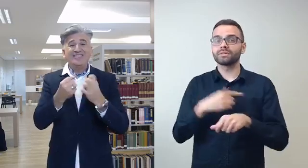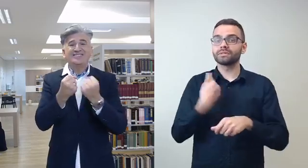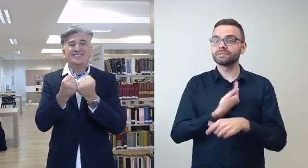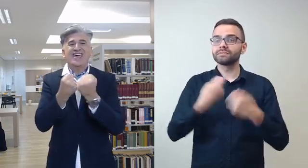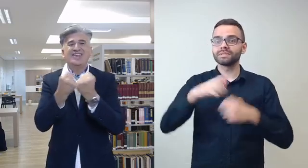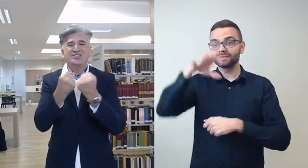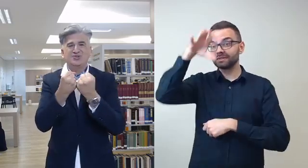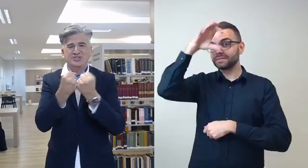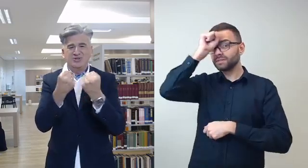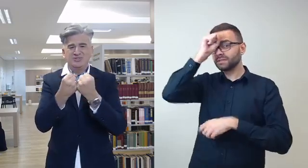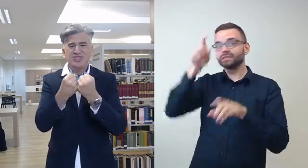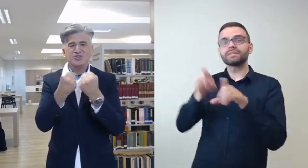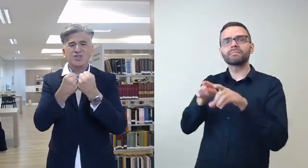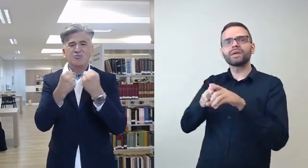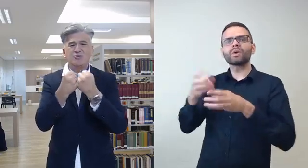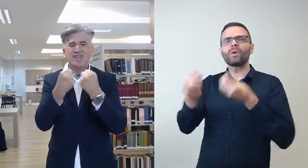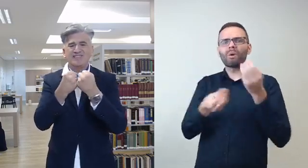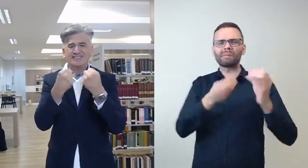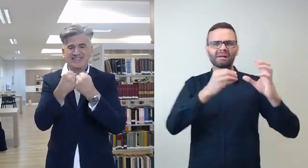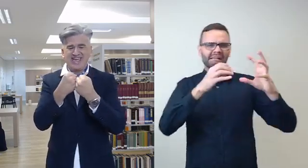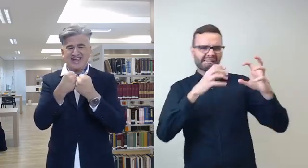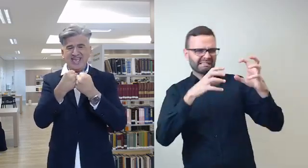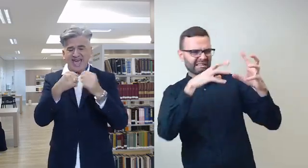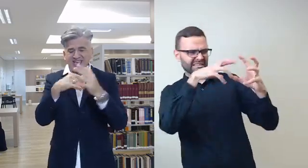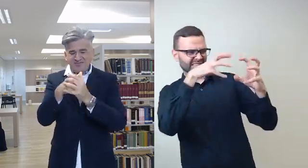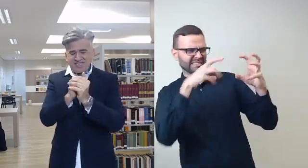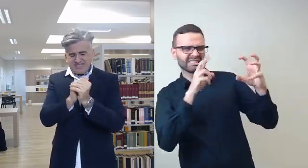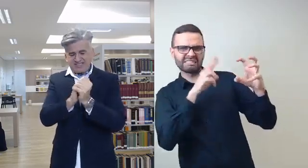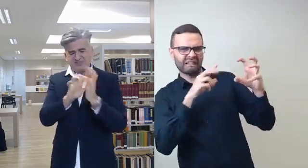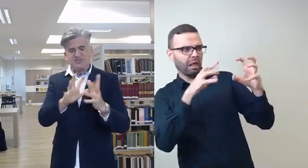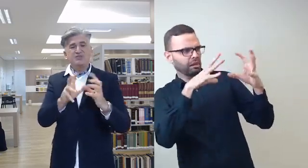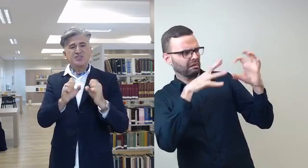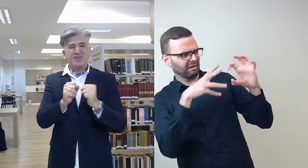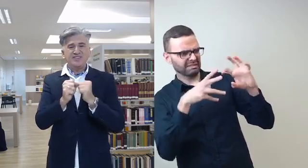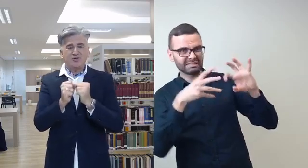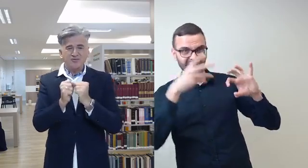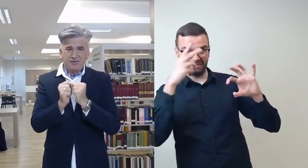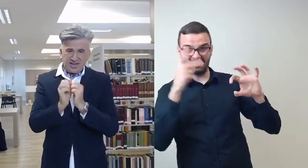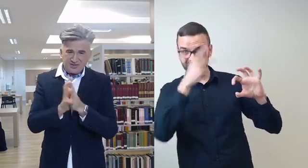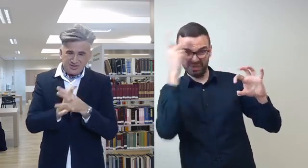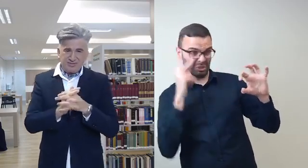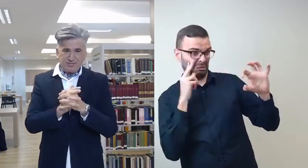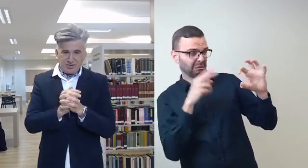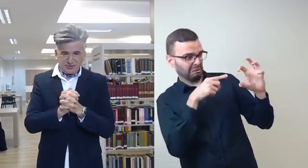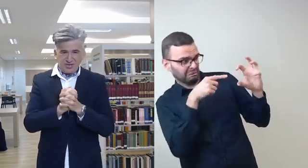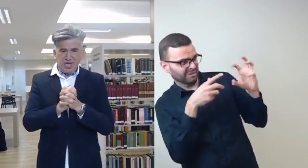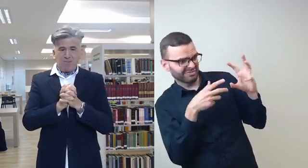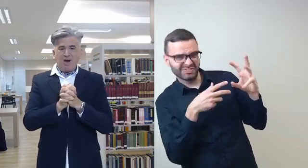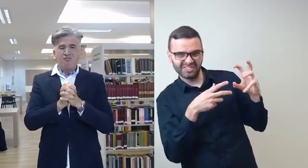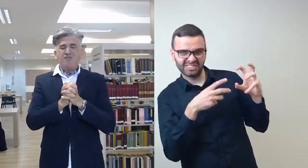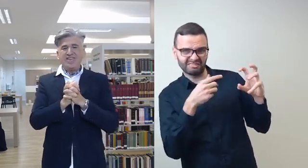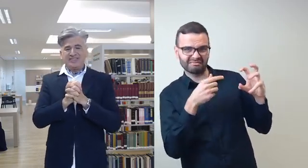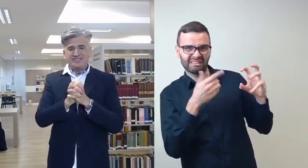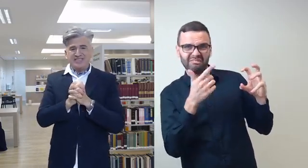a adestrar as suas mãos. O que eu chamo por adestrar? Às vezes as pessoas fazem configurações de mãos mal feitas